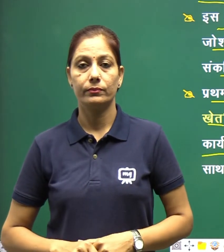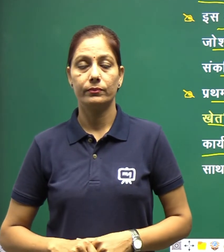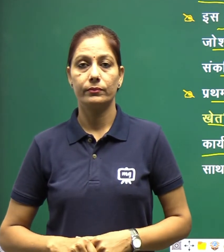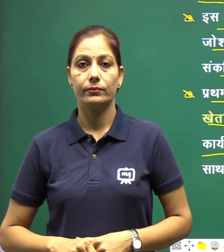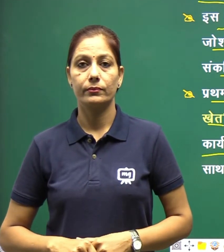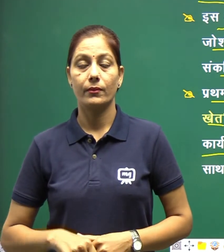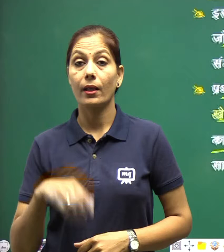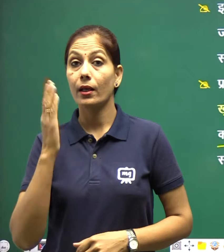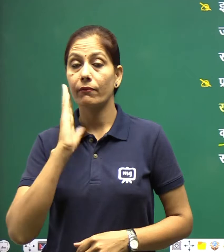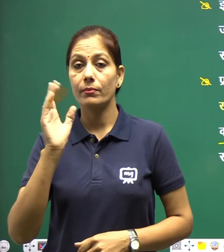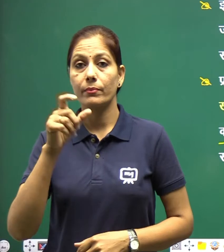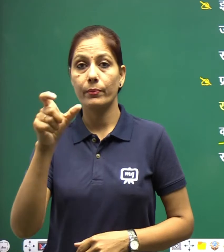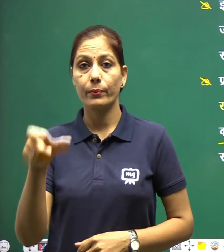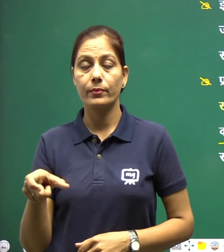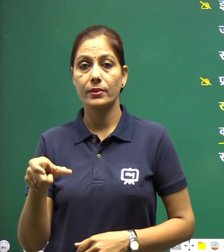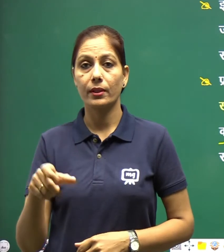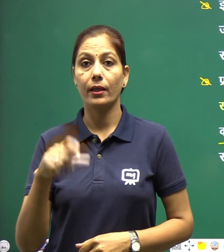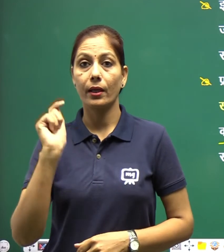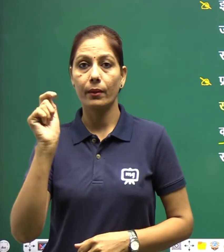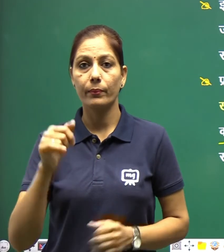कवि के कार्य के साथ